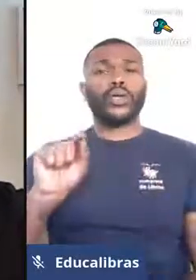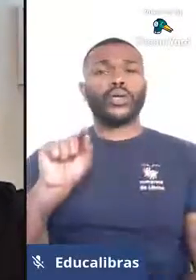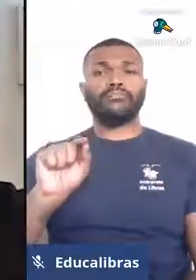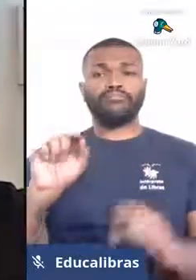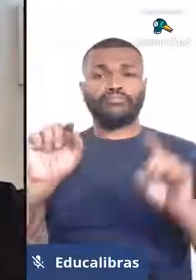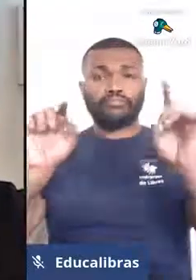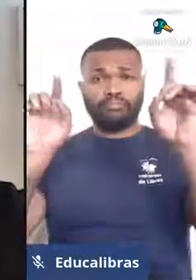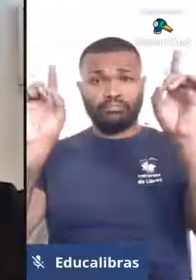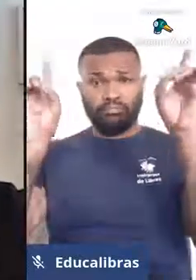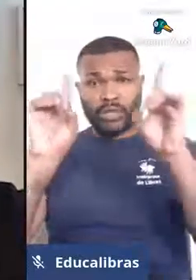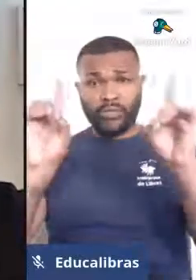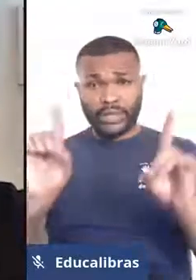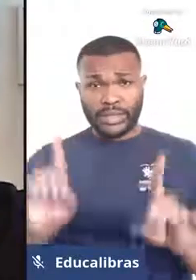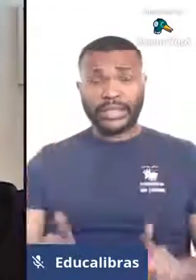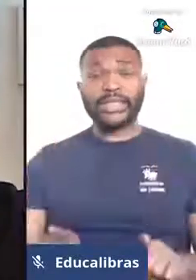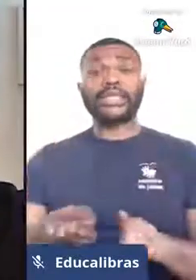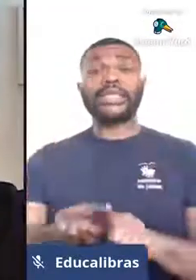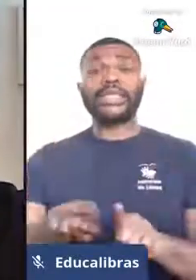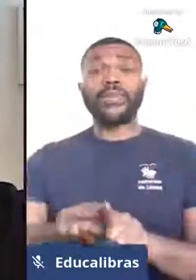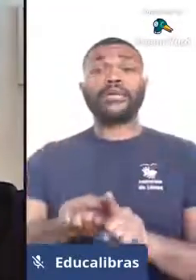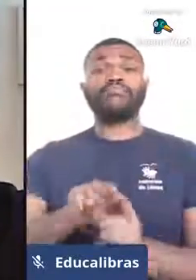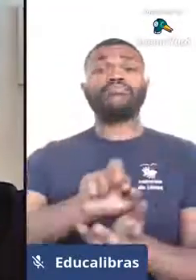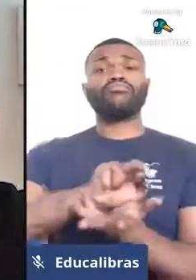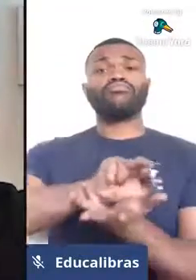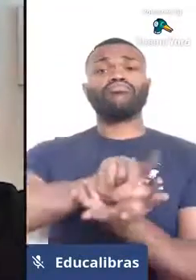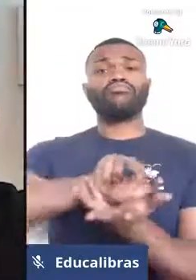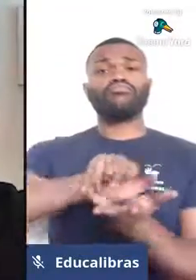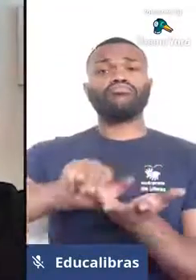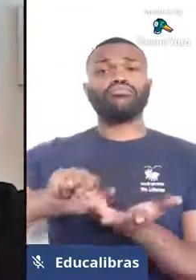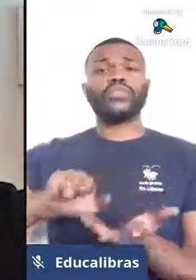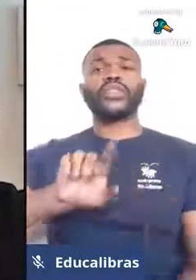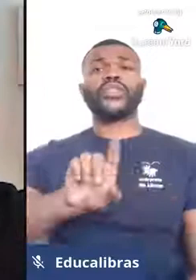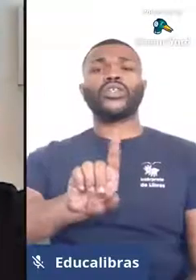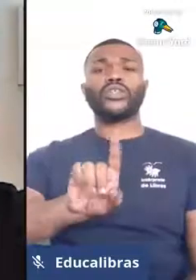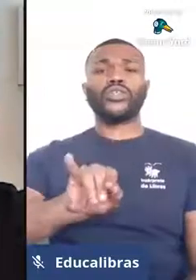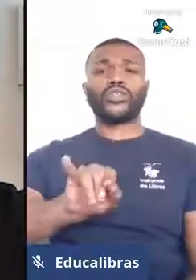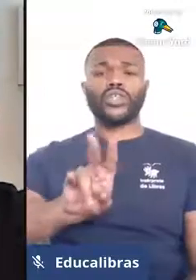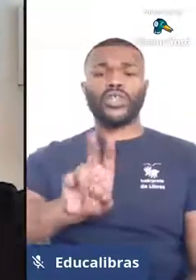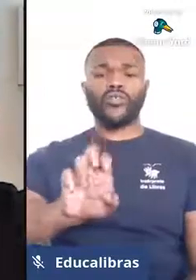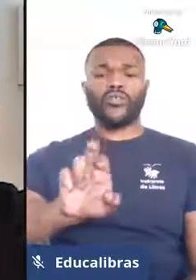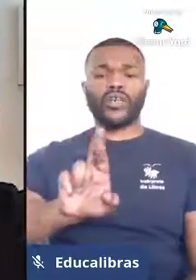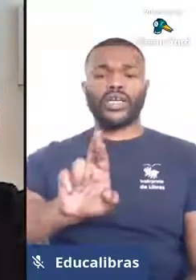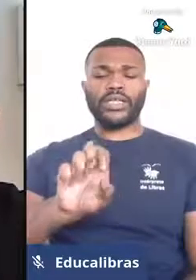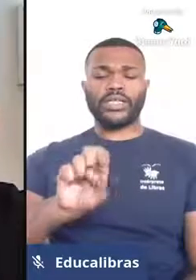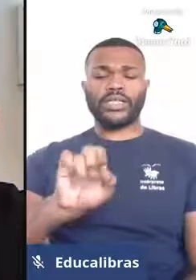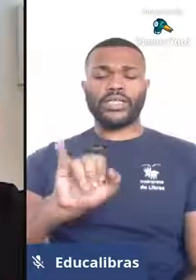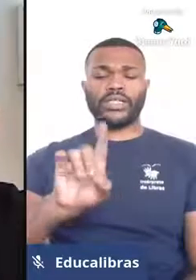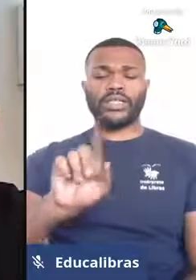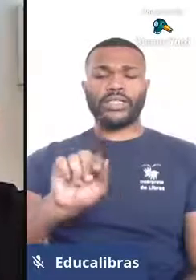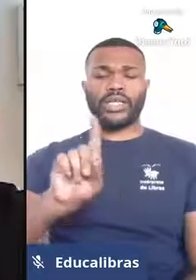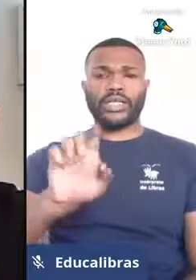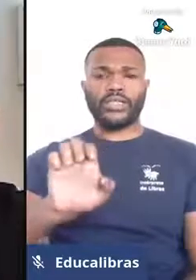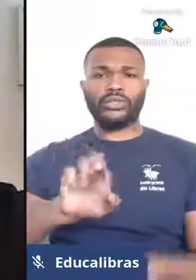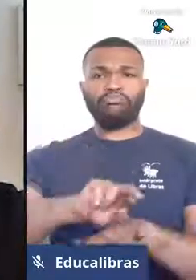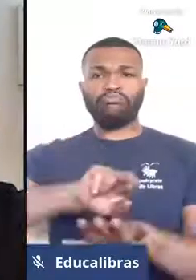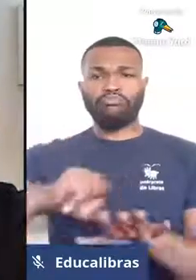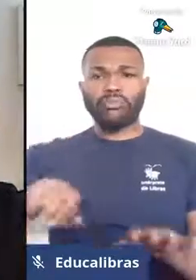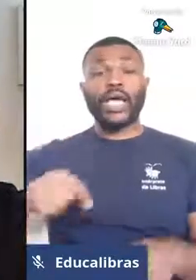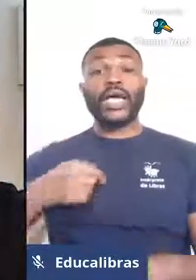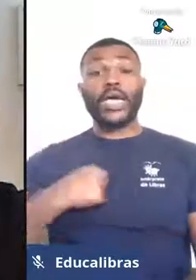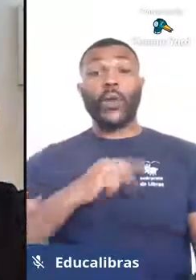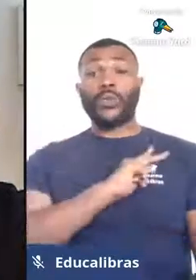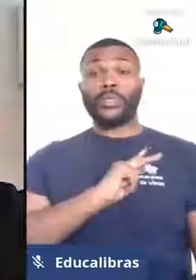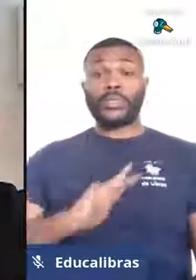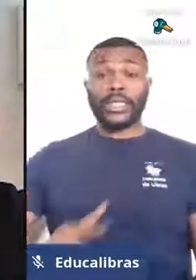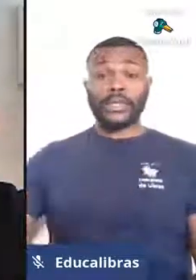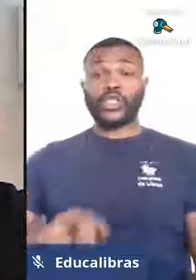da diversidade, que é uma palavra que eu gosto mais ainda, né? Eu sou atualmente presidente da Japan House de São Paulo. A Japan